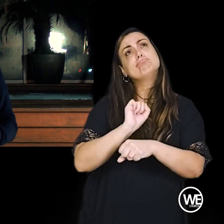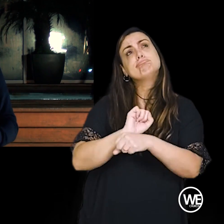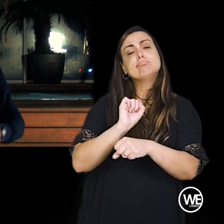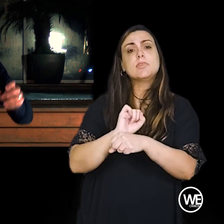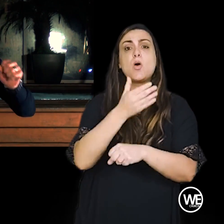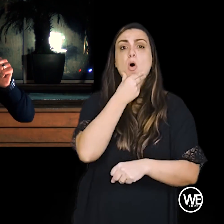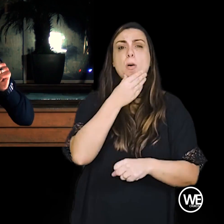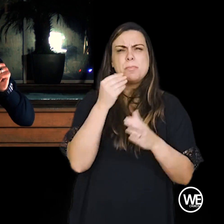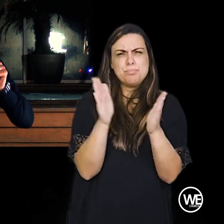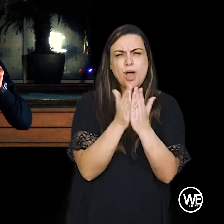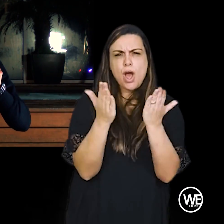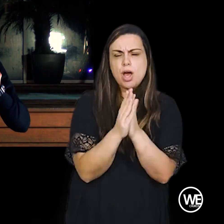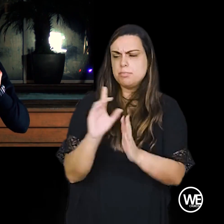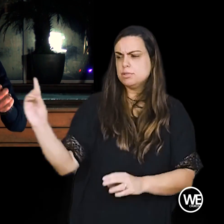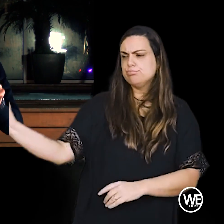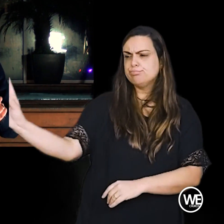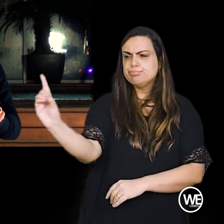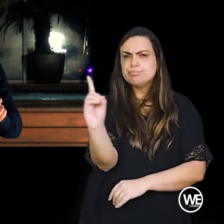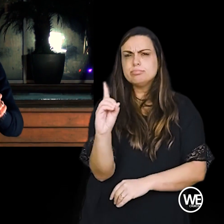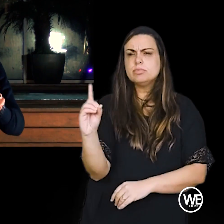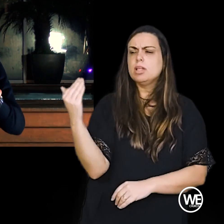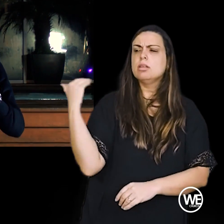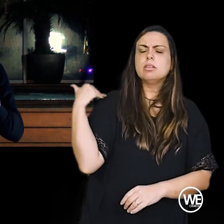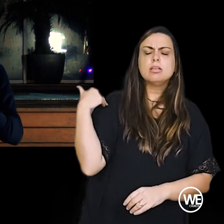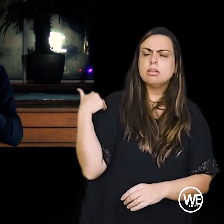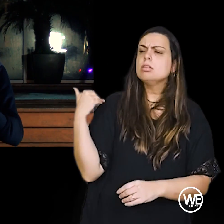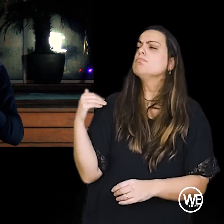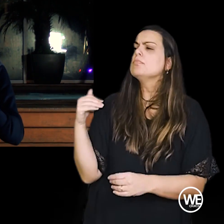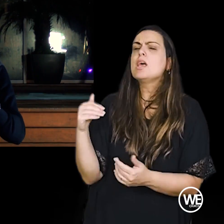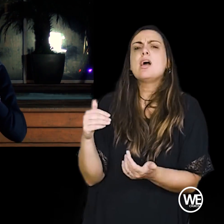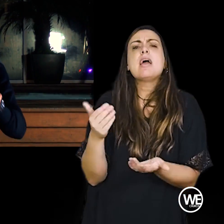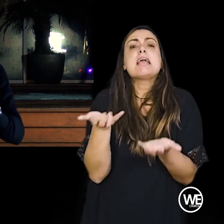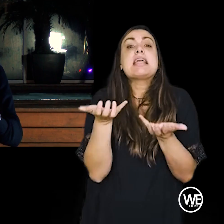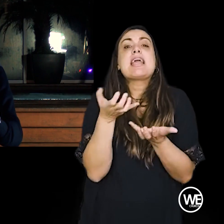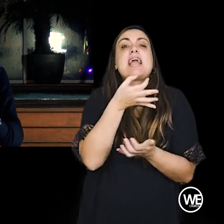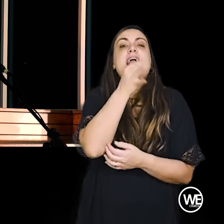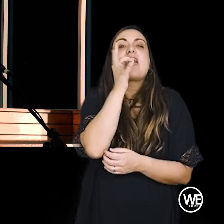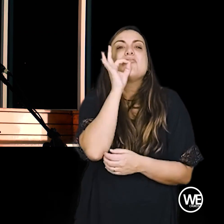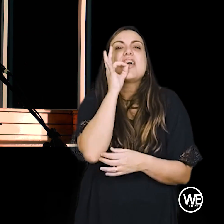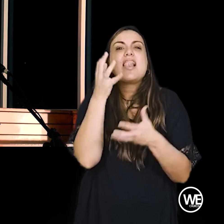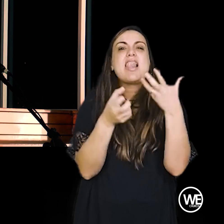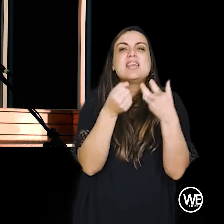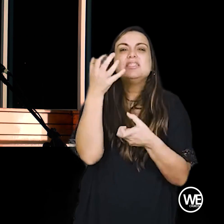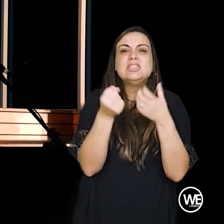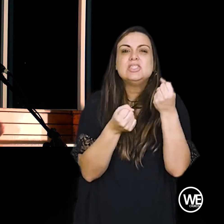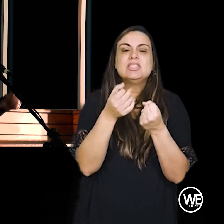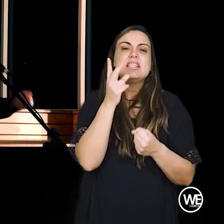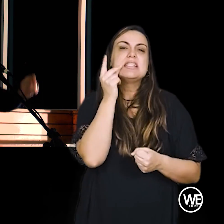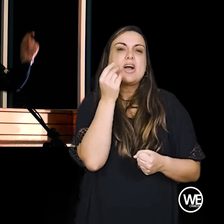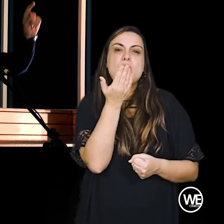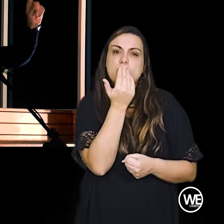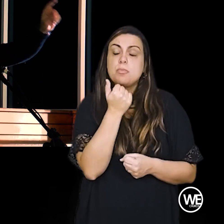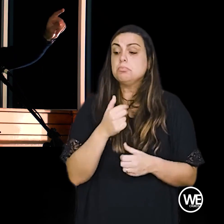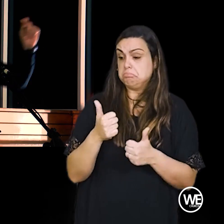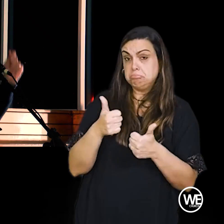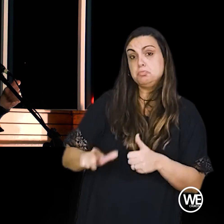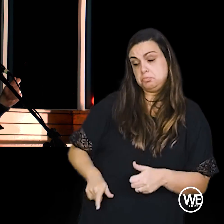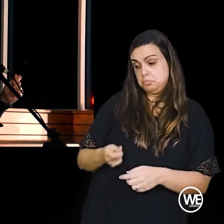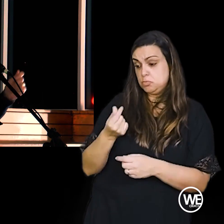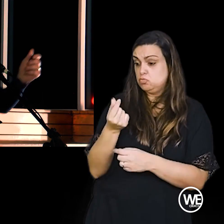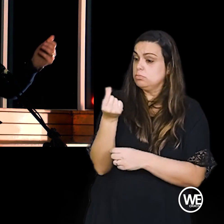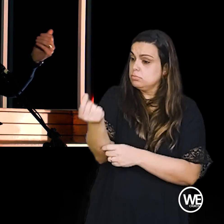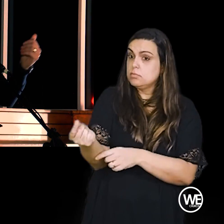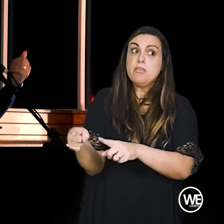mendigo e me pediu café com leite e salgadinho. Tudo bem, peguei o dinheiro no bolso, falei, cara, vai lá na